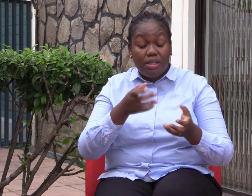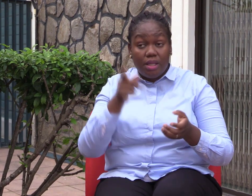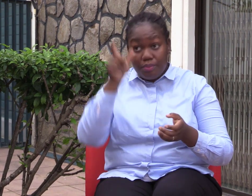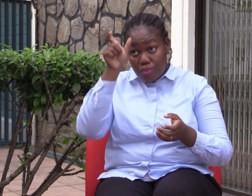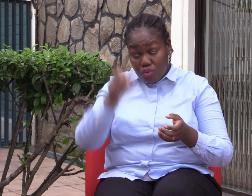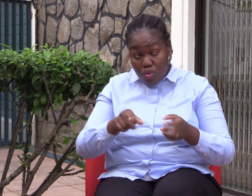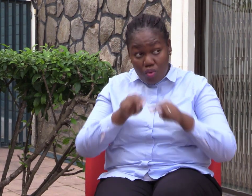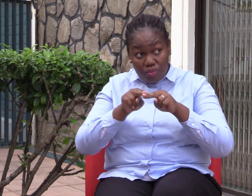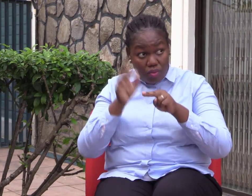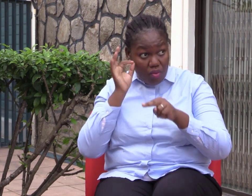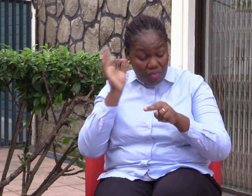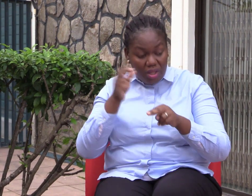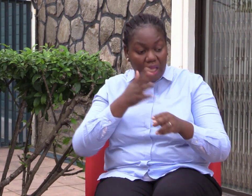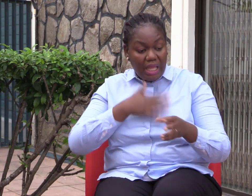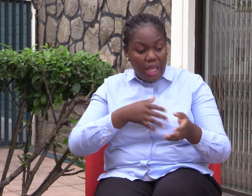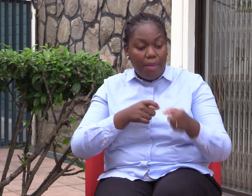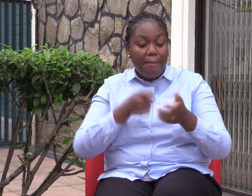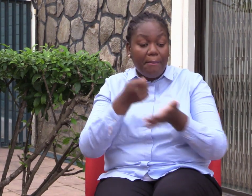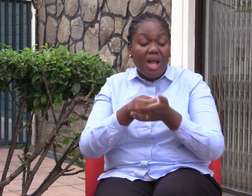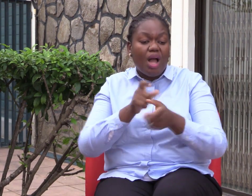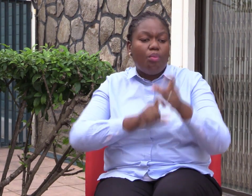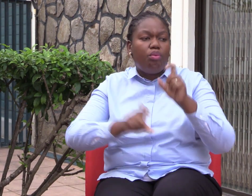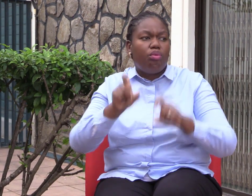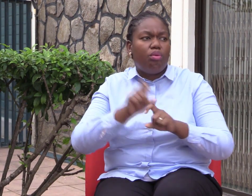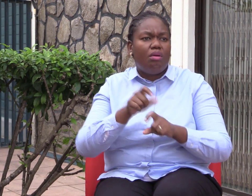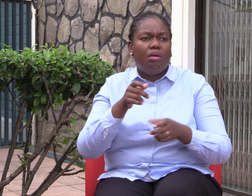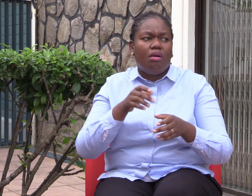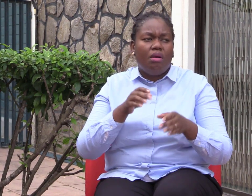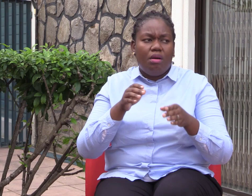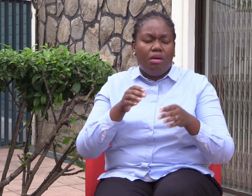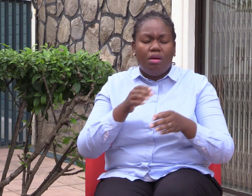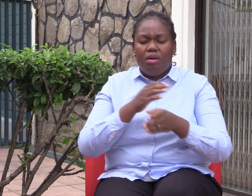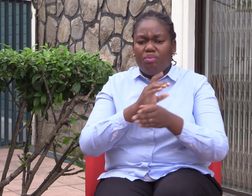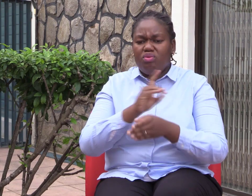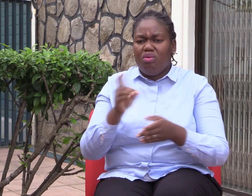lá no transporte duas vezes.